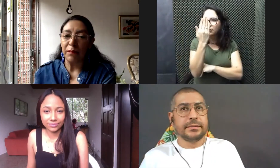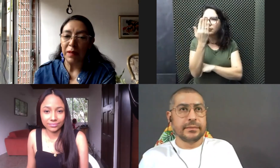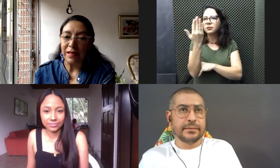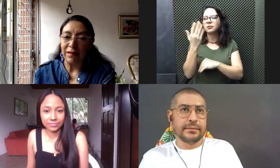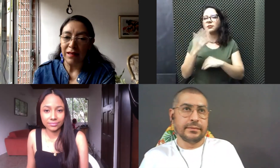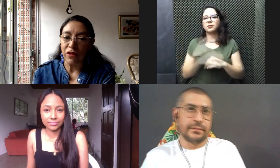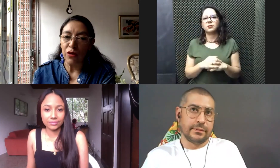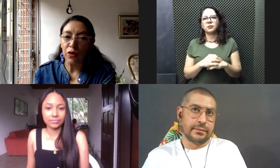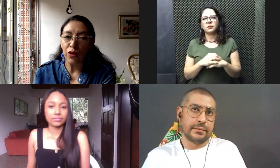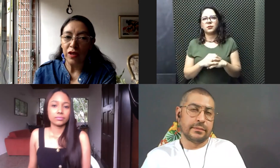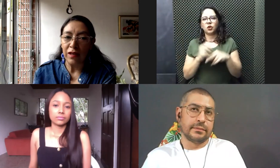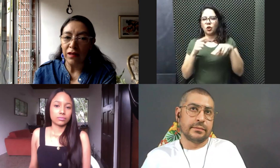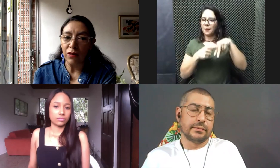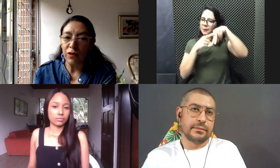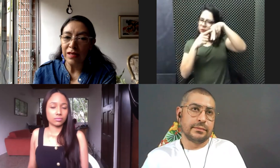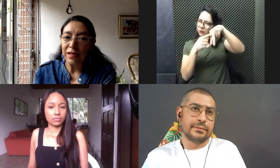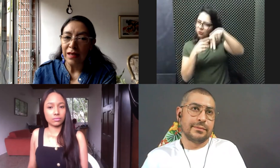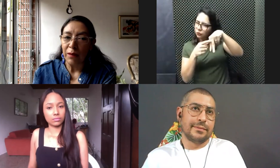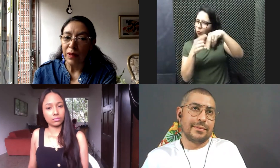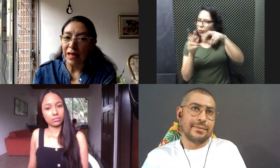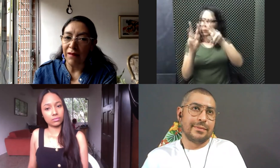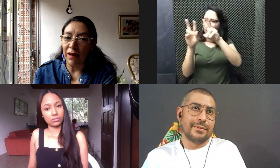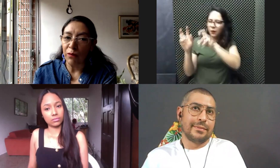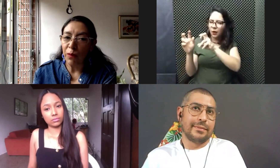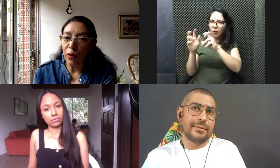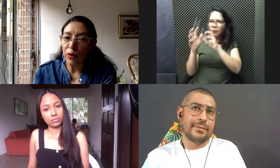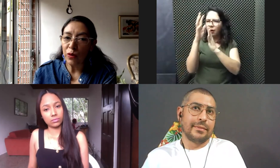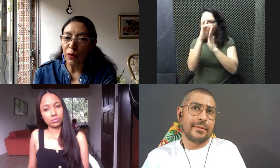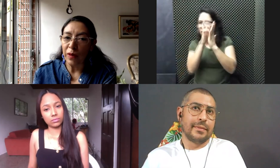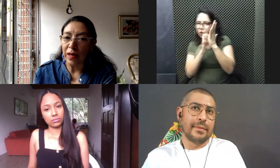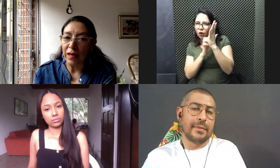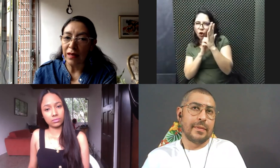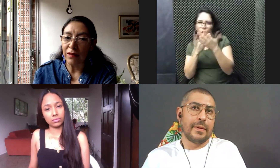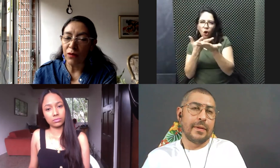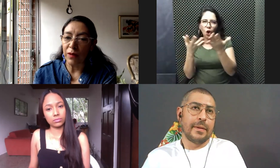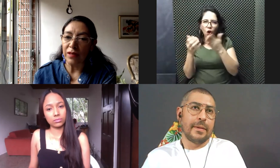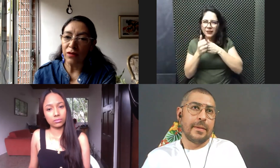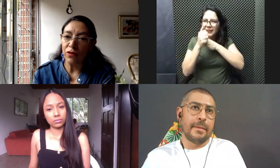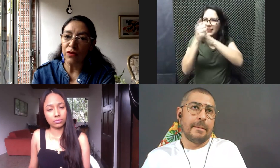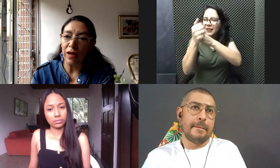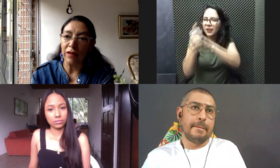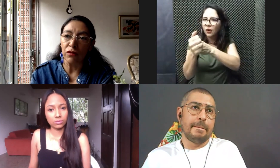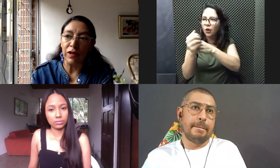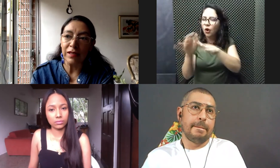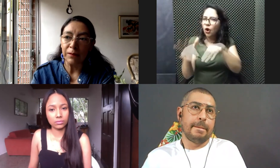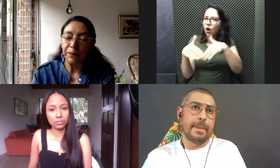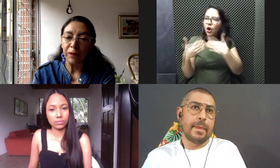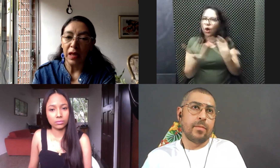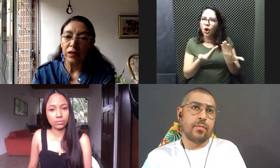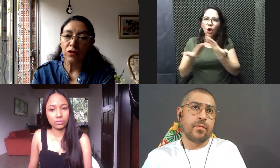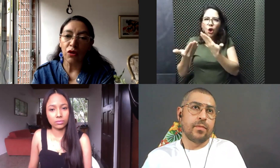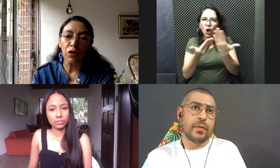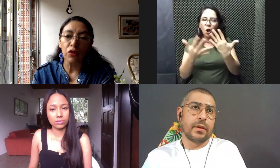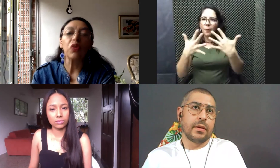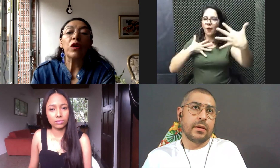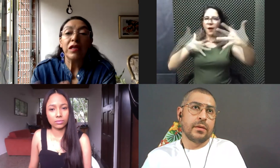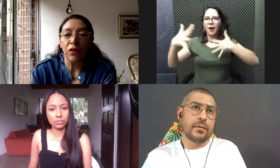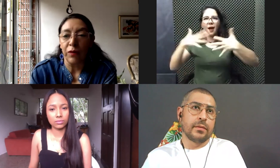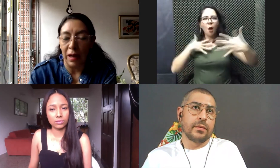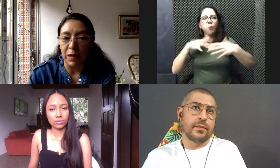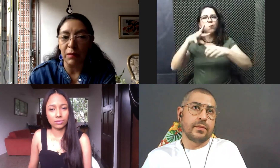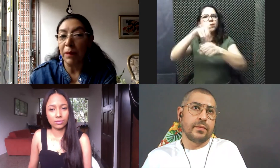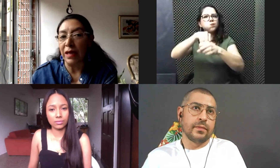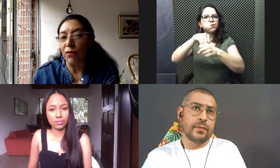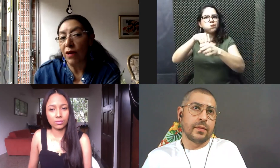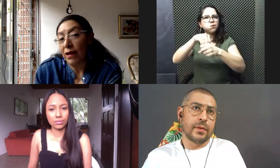y de presentación y de guiones, pues hablar un poco sobre estos actores sordos y sobre